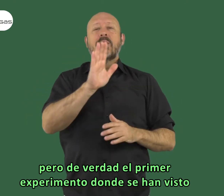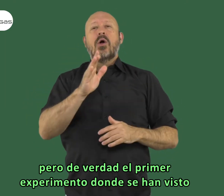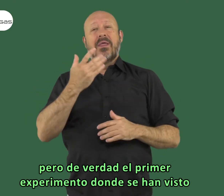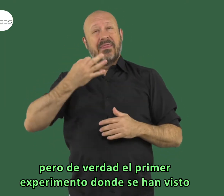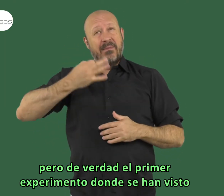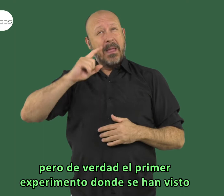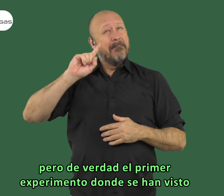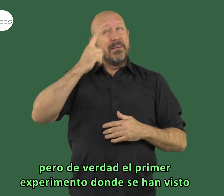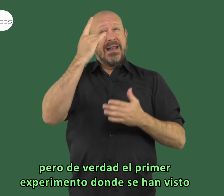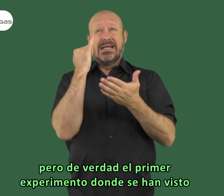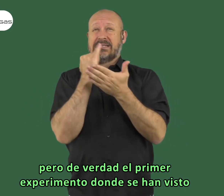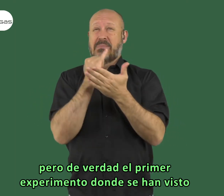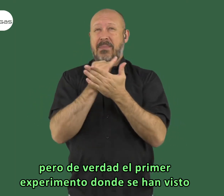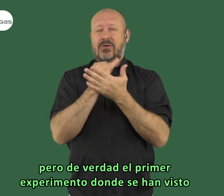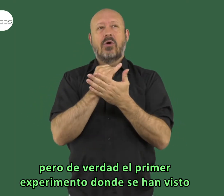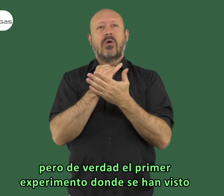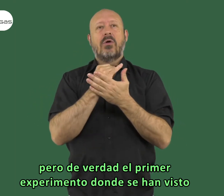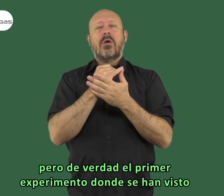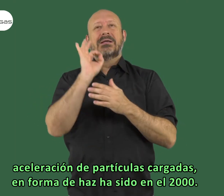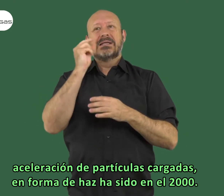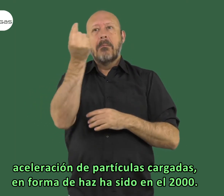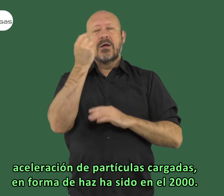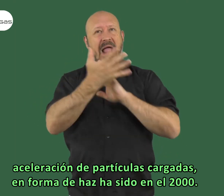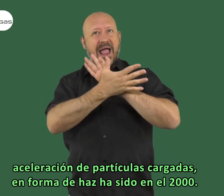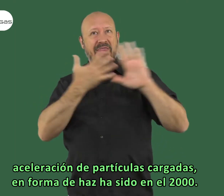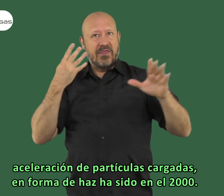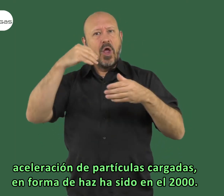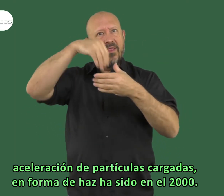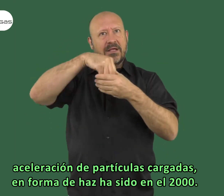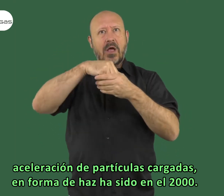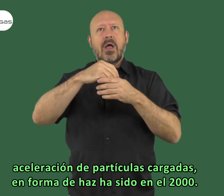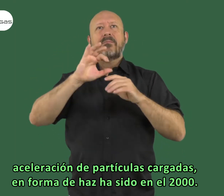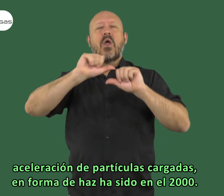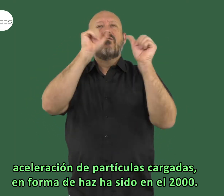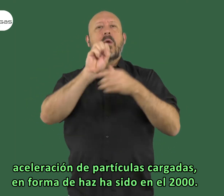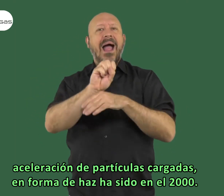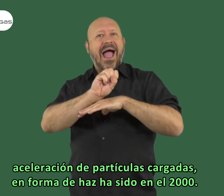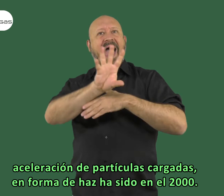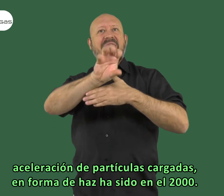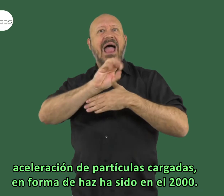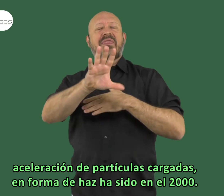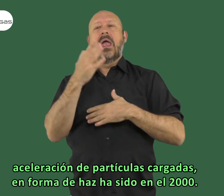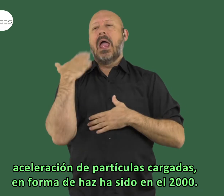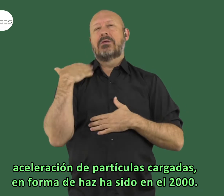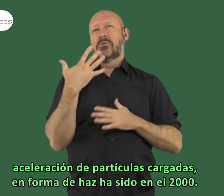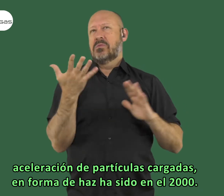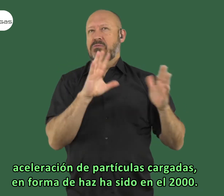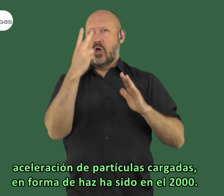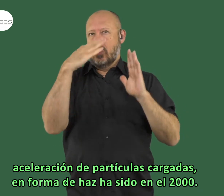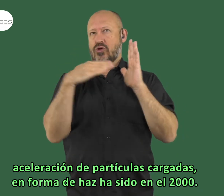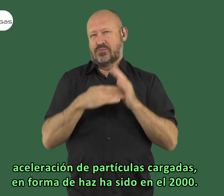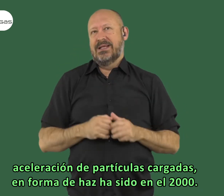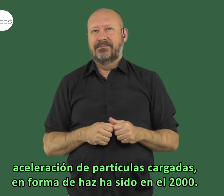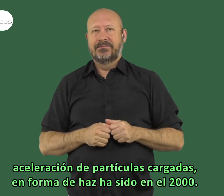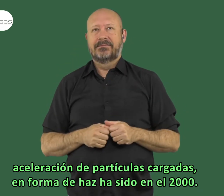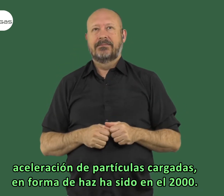antes, pero de verdad el primer experimento donde se han visto aceleración de partículas cargas en forma de hacen ha